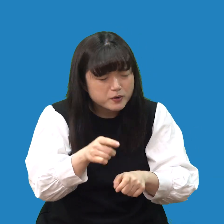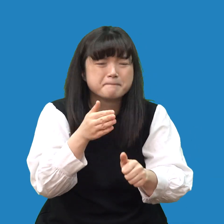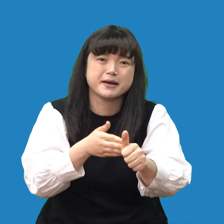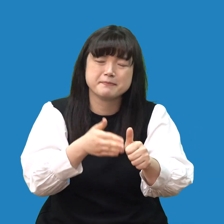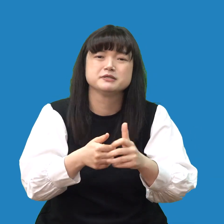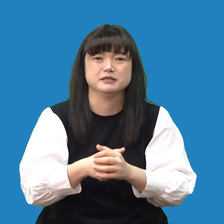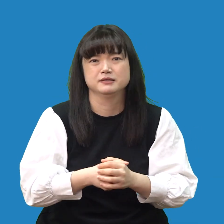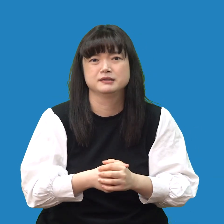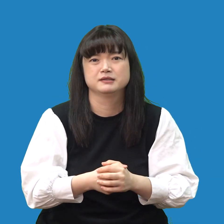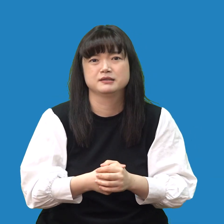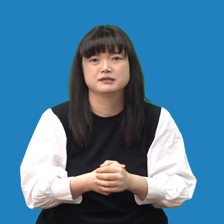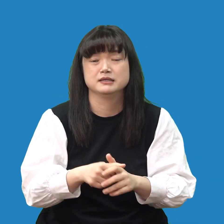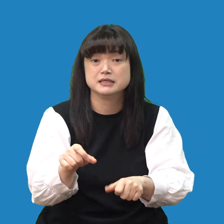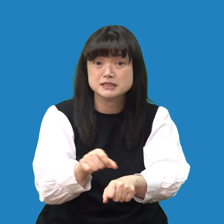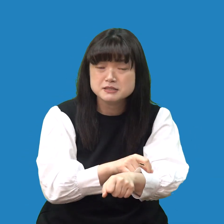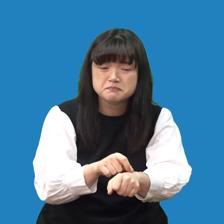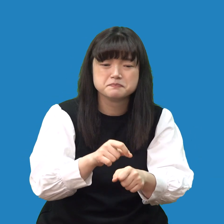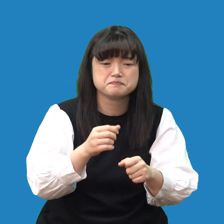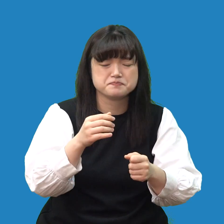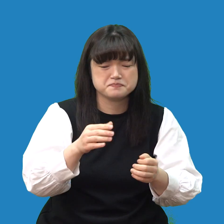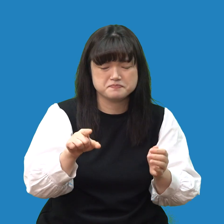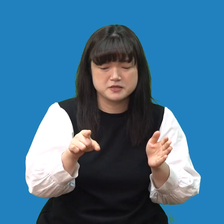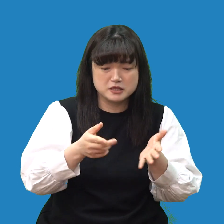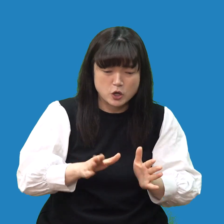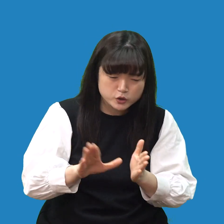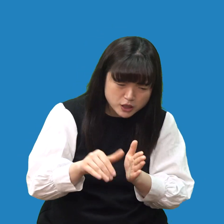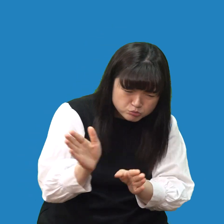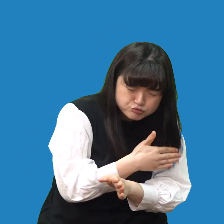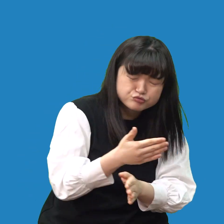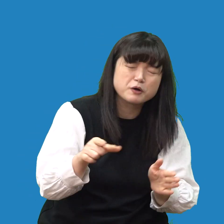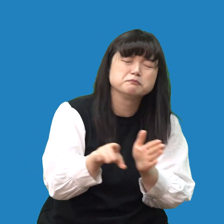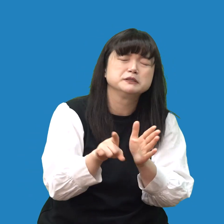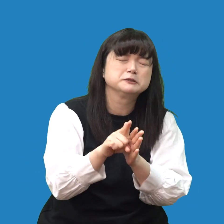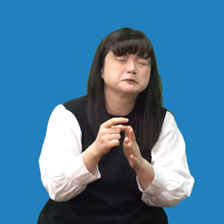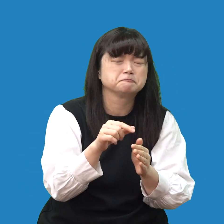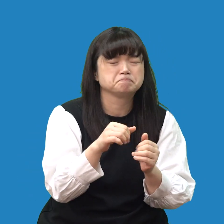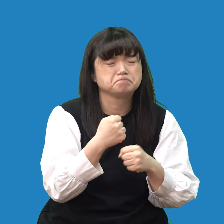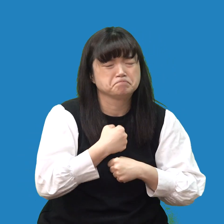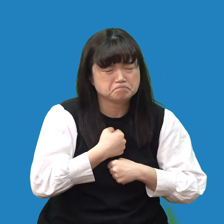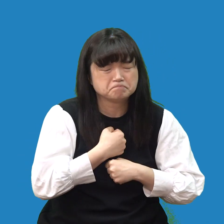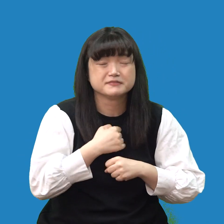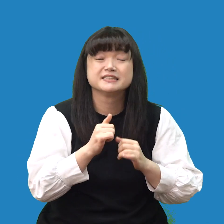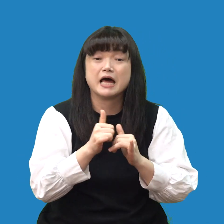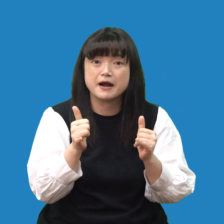됩니다. 특별히 모태신앙으로 자라서 쭉 신앙생활을 해오신 분들,